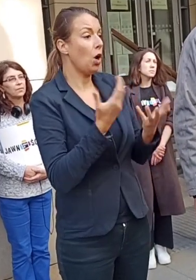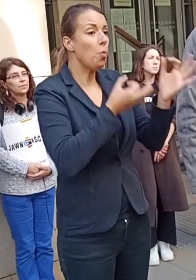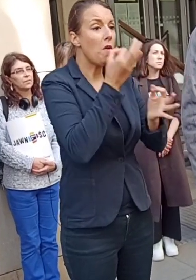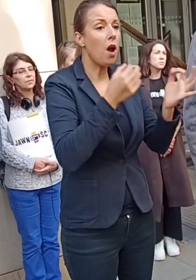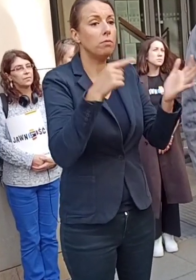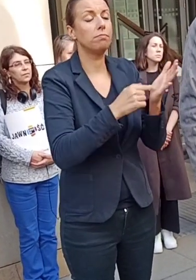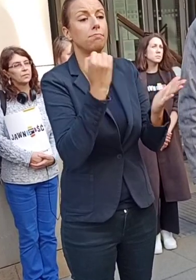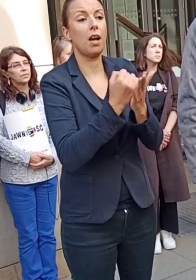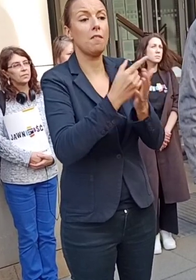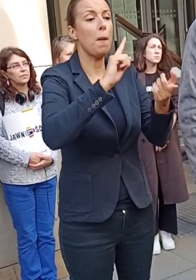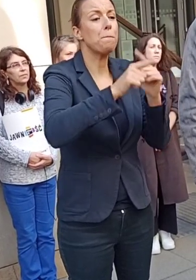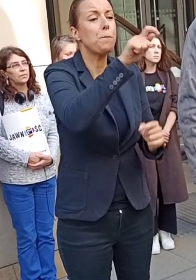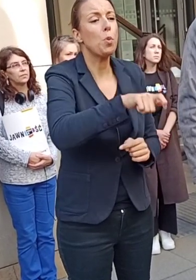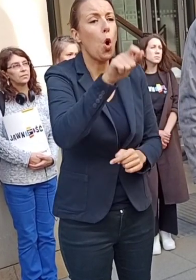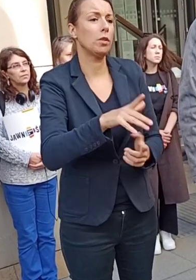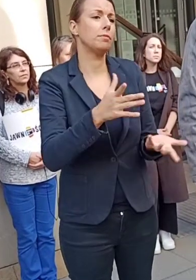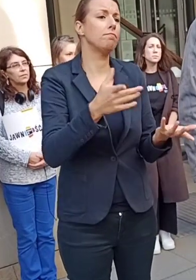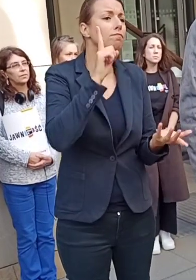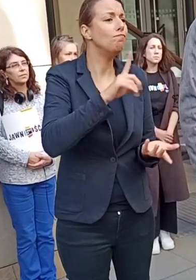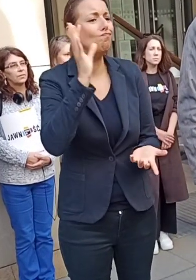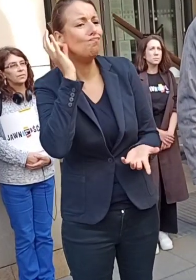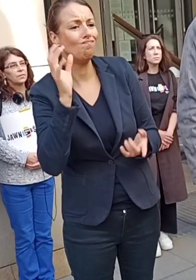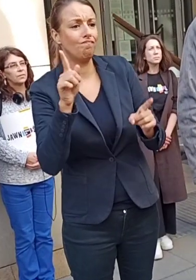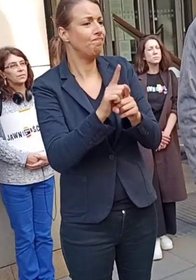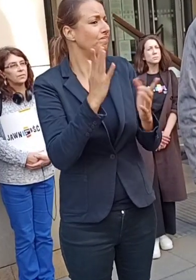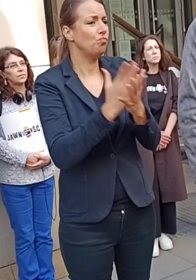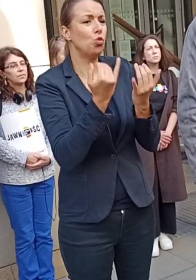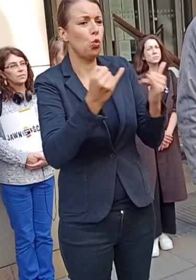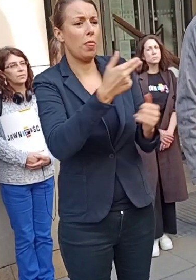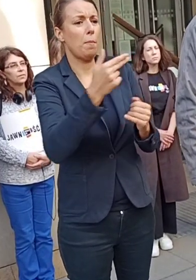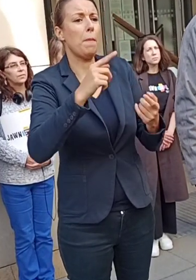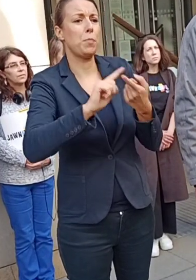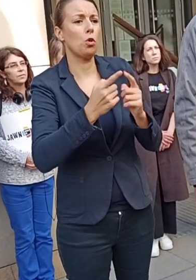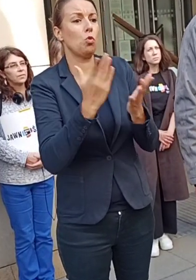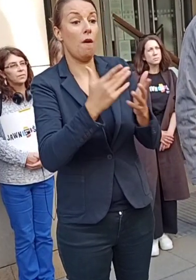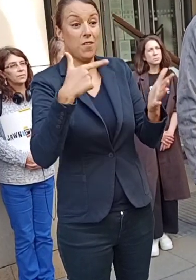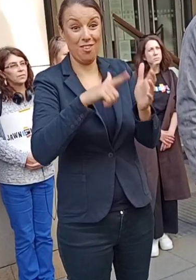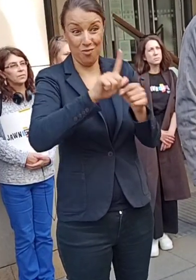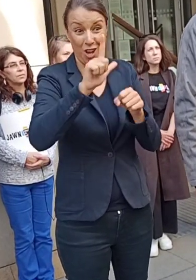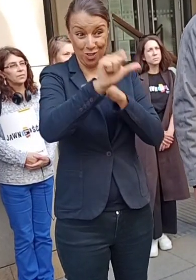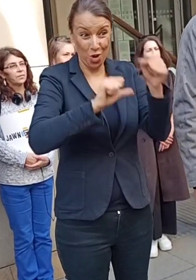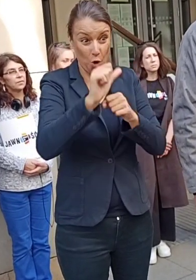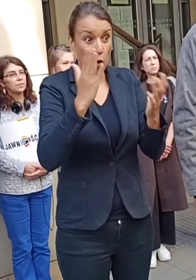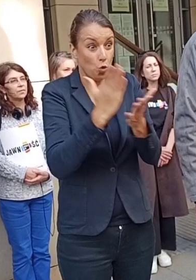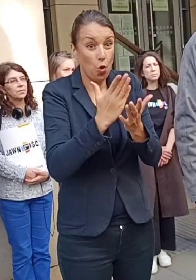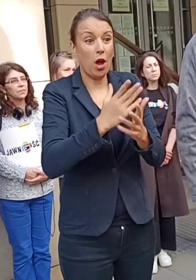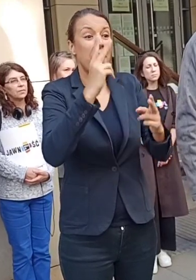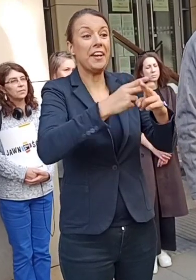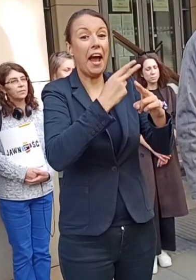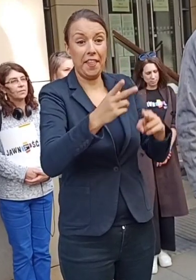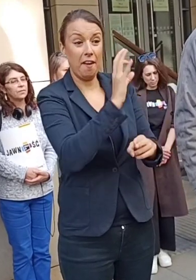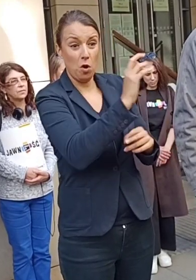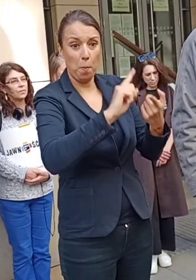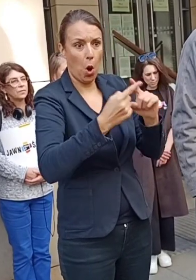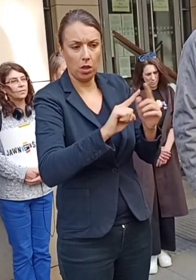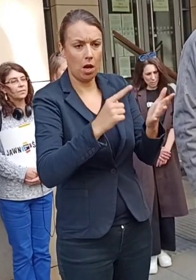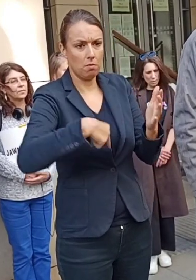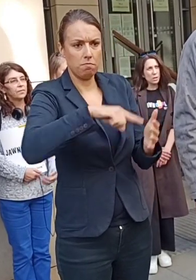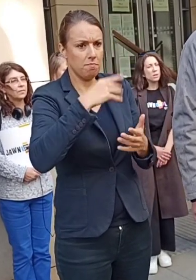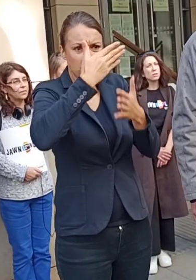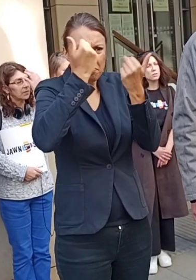sprawy polityczne, typu polityczne, polityki mamy już od 2012 roku i od 2012 roku nie dostajemy tych kalendarzy polityków, więc my tak naprawdę